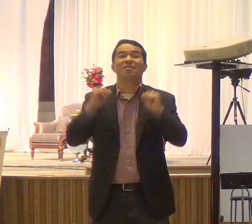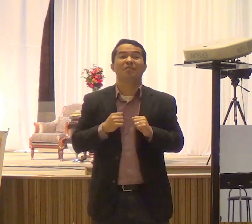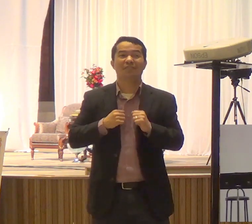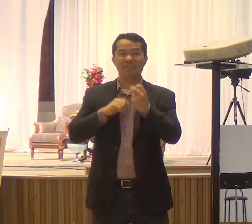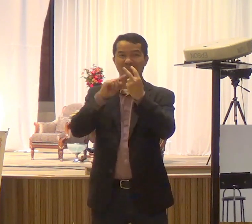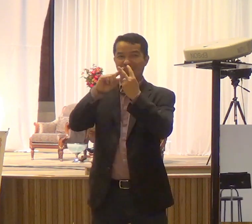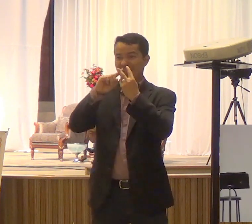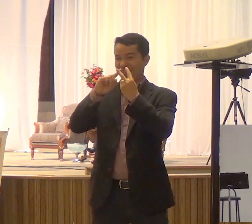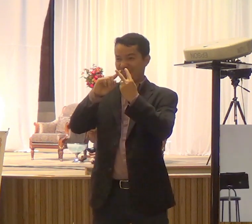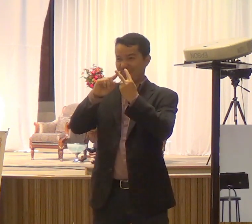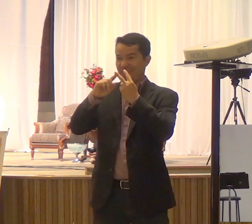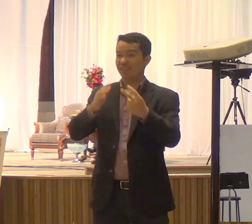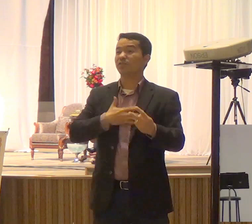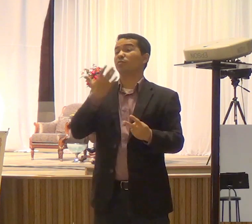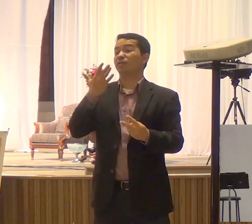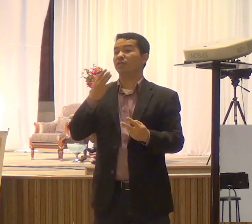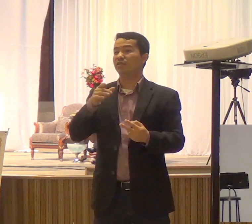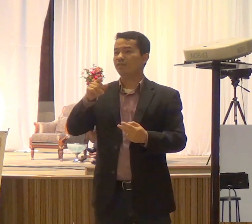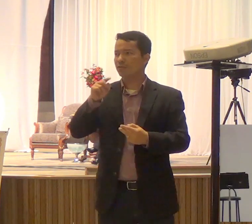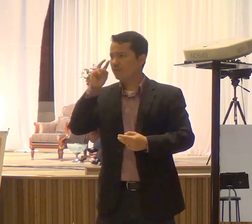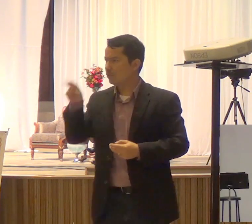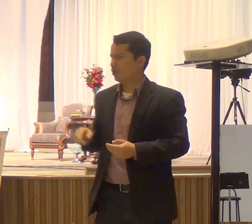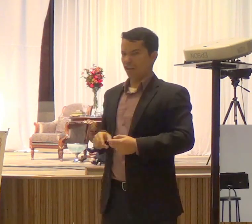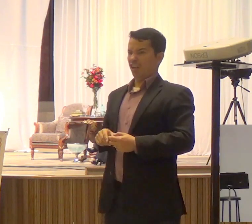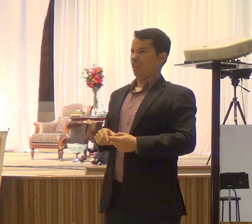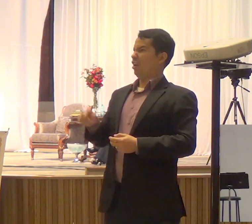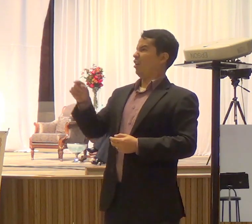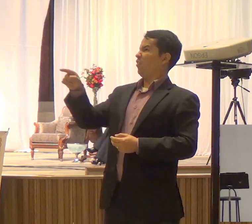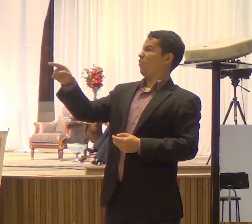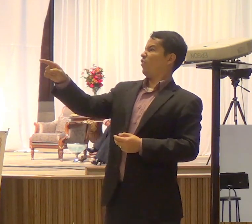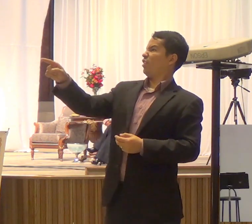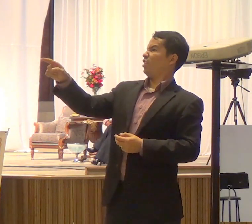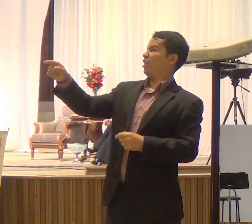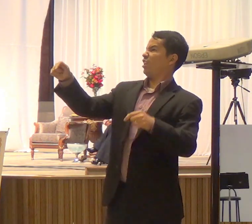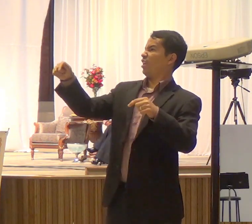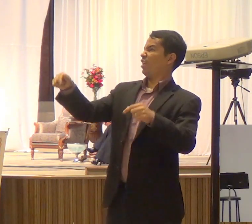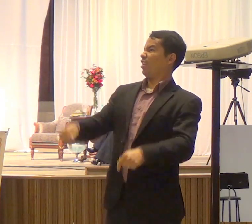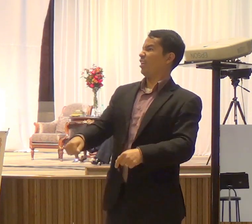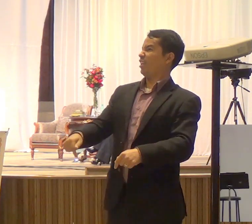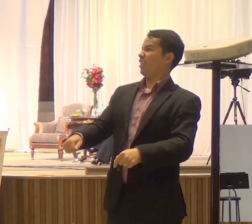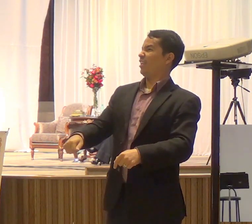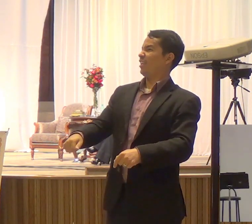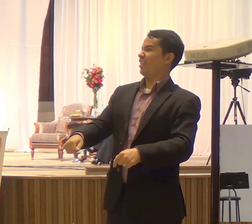Segunda surpresa que você vai ter quando chegar no céu, você vai olhar para um fulano e vai dizer assim: o quê?